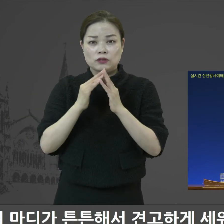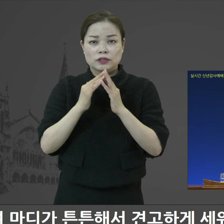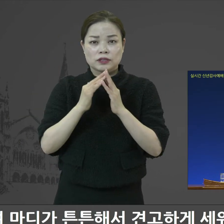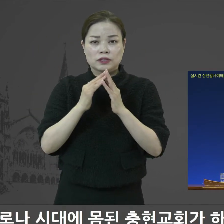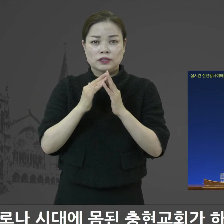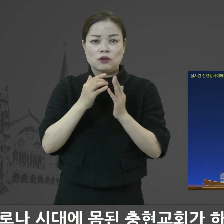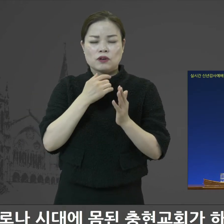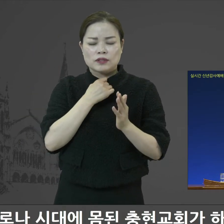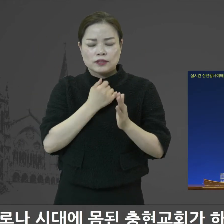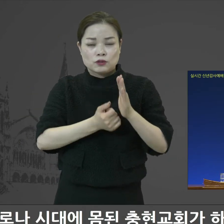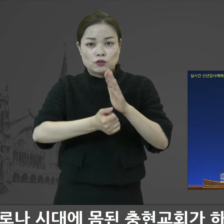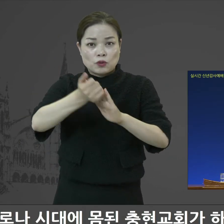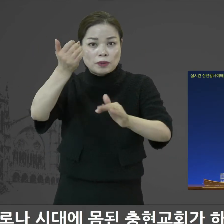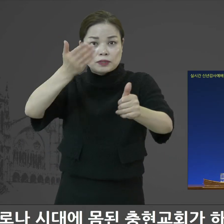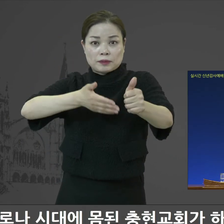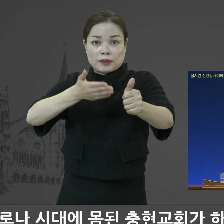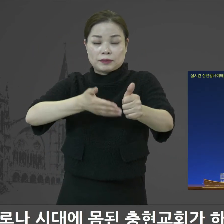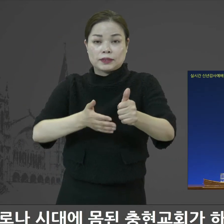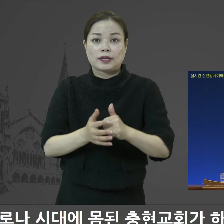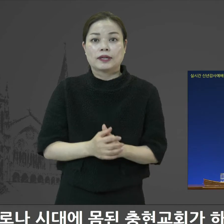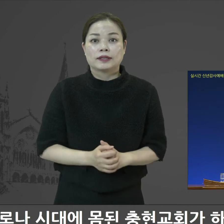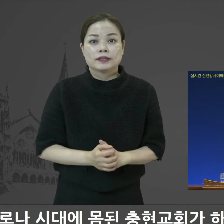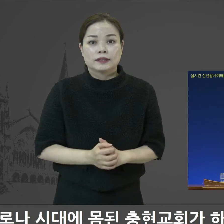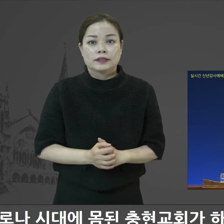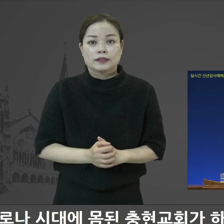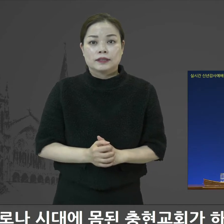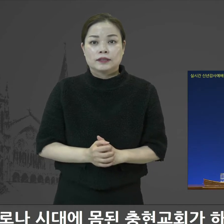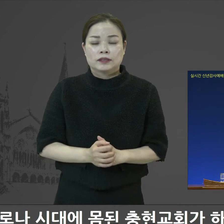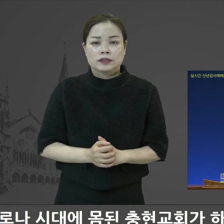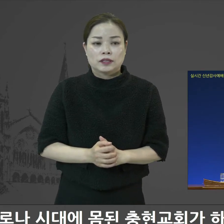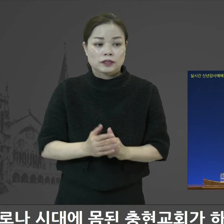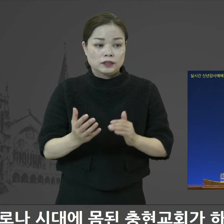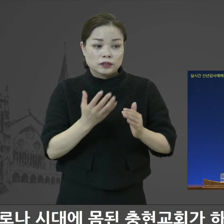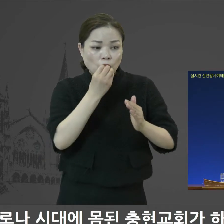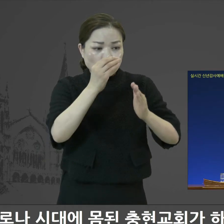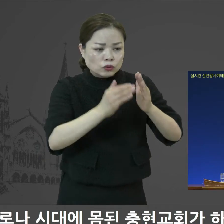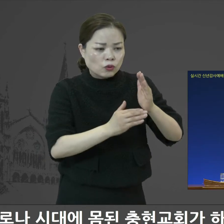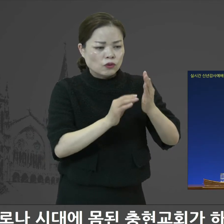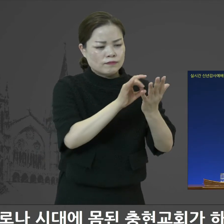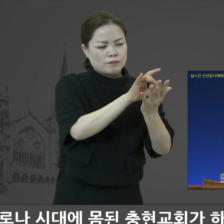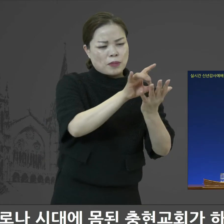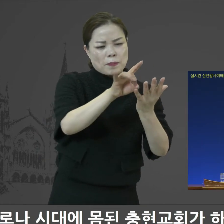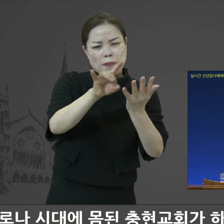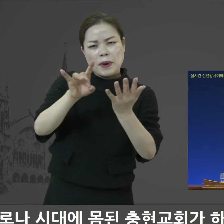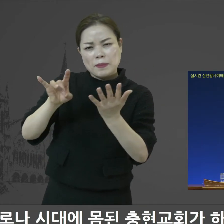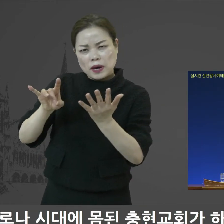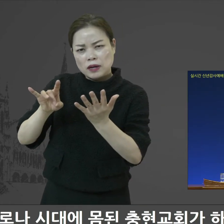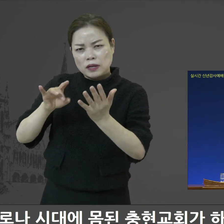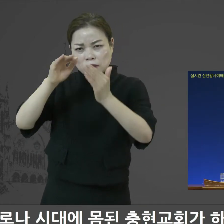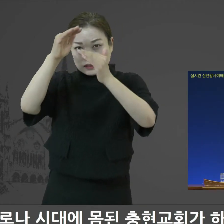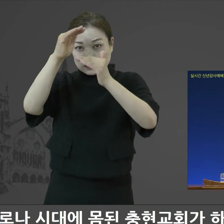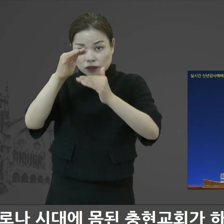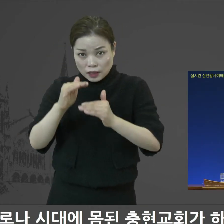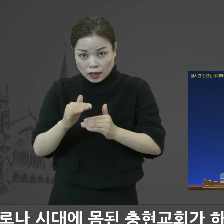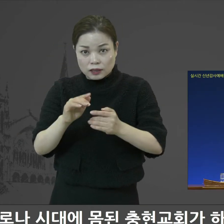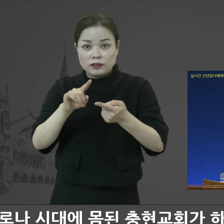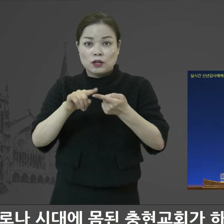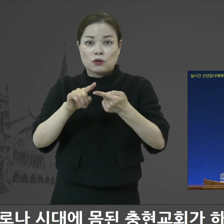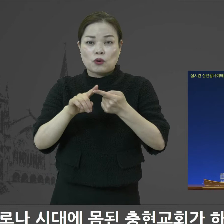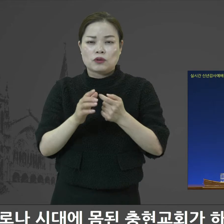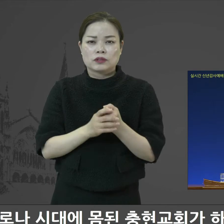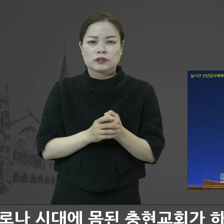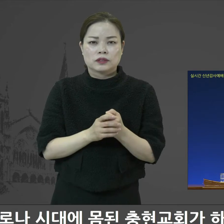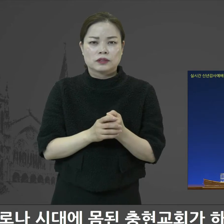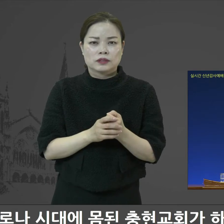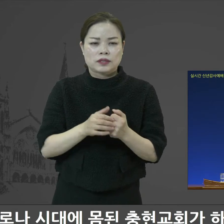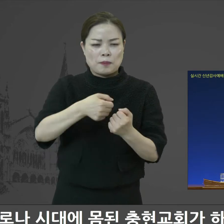있기를 소망하십시다. 그러기 위해서 성도 한 사람 한 사람이 오늘 본문에 얘기되어지고 있는